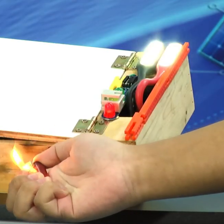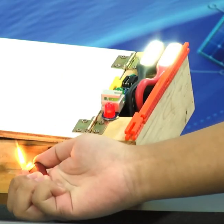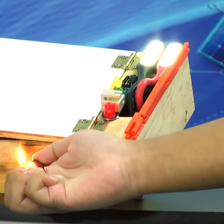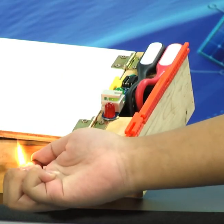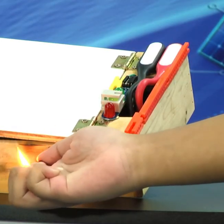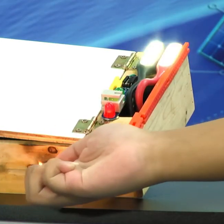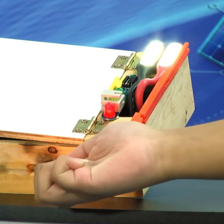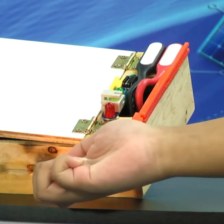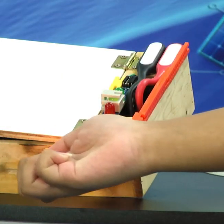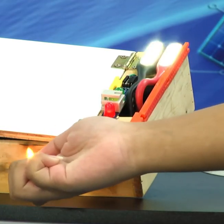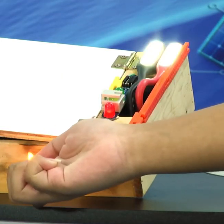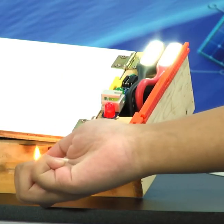ค่ะ